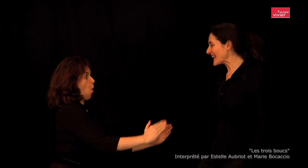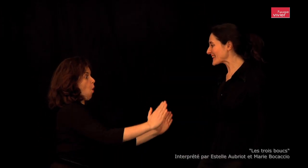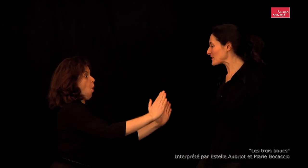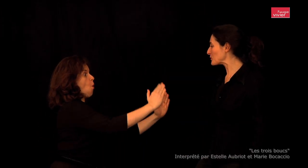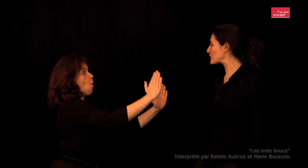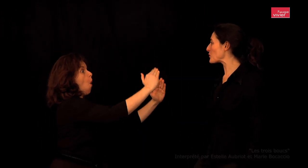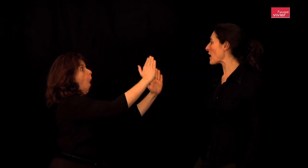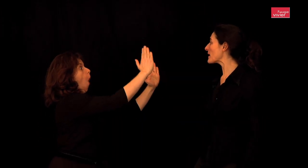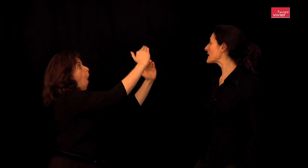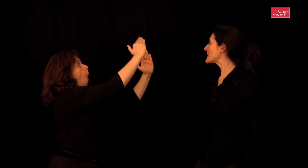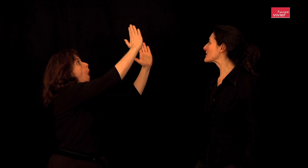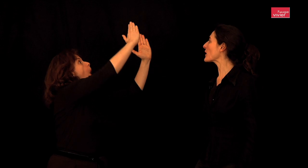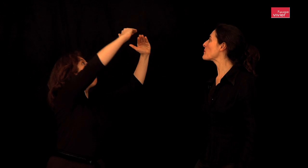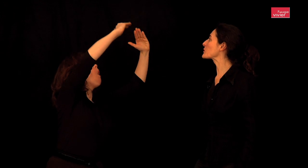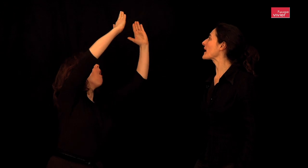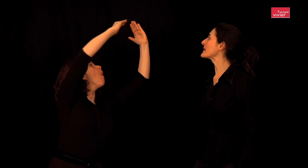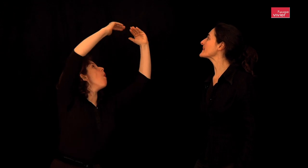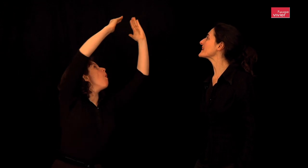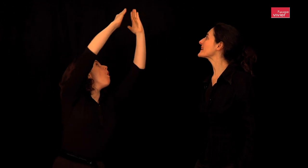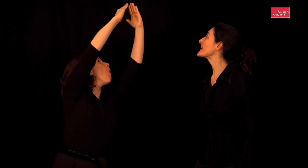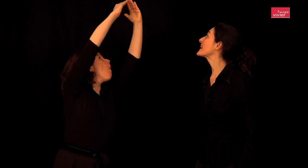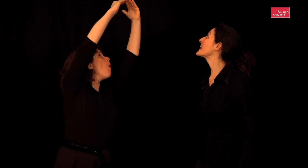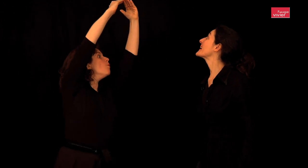Il était une fois dans la montagne